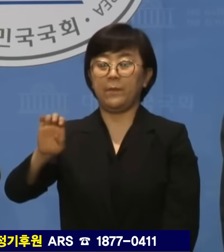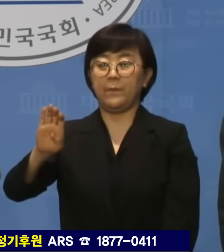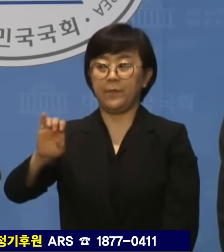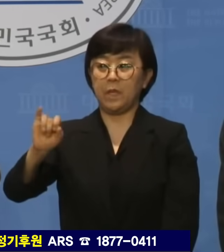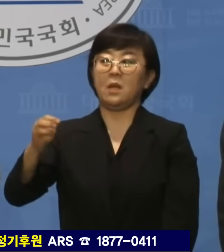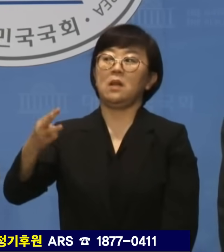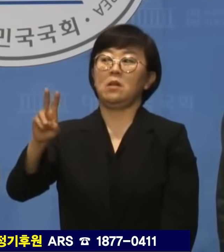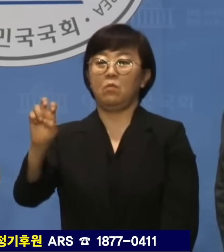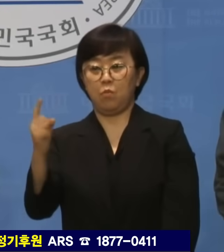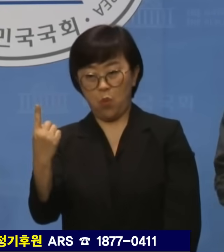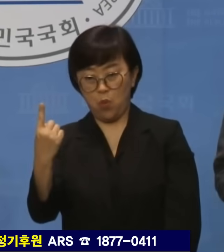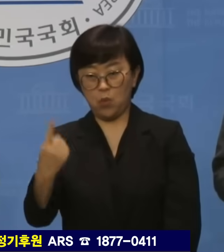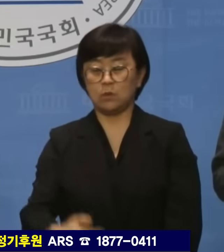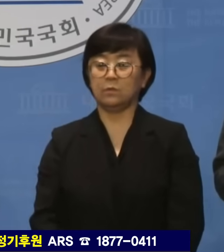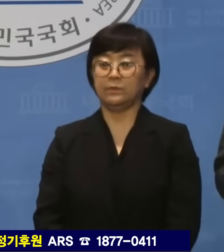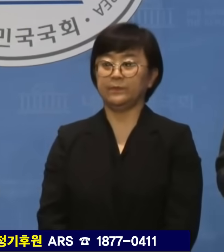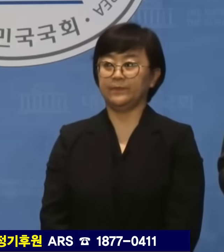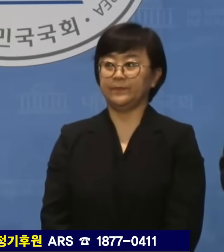오셨습니다.